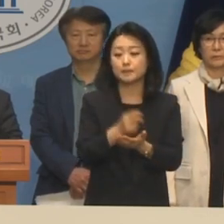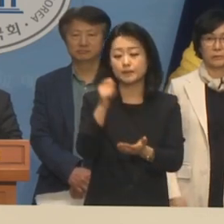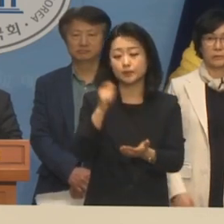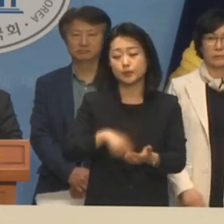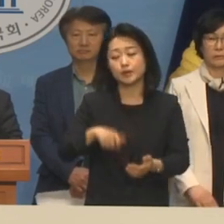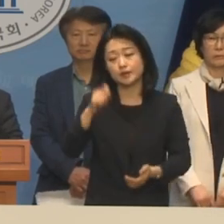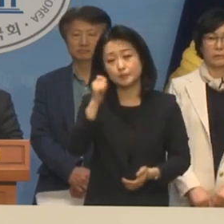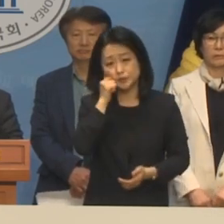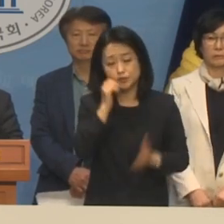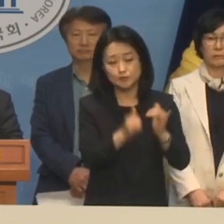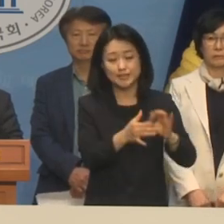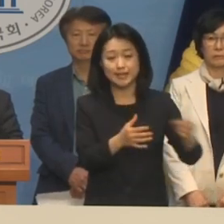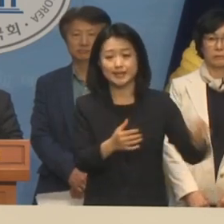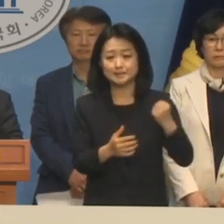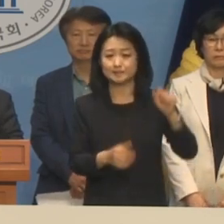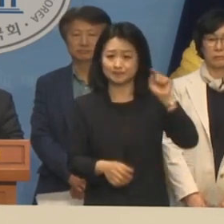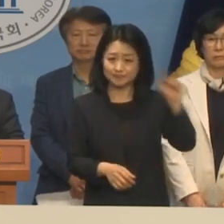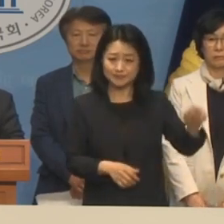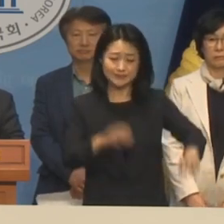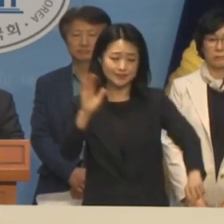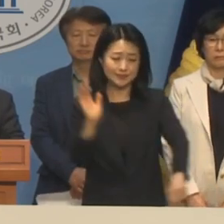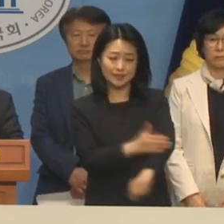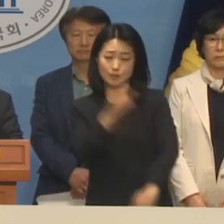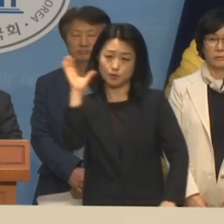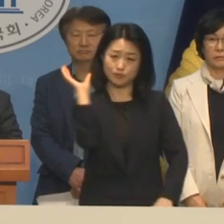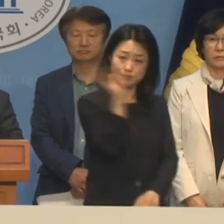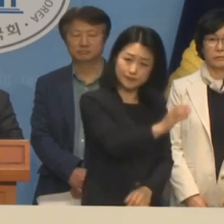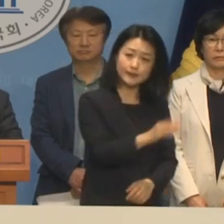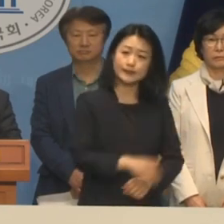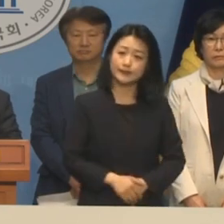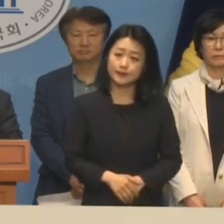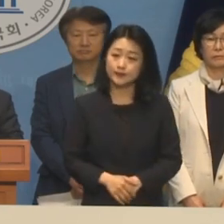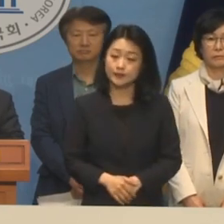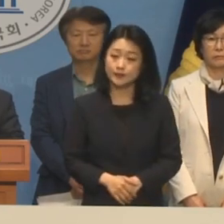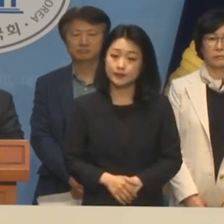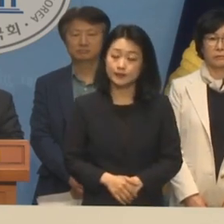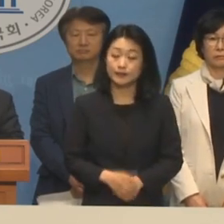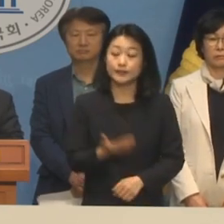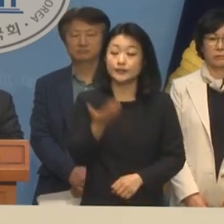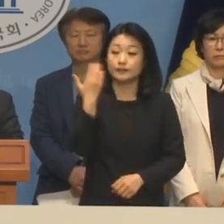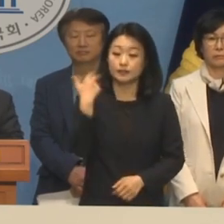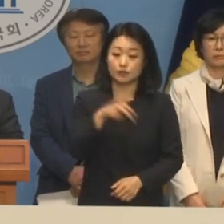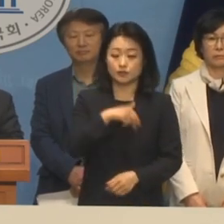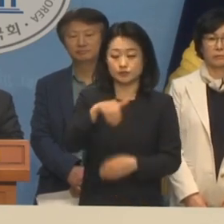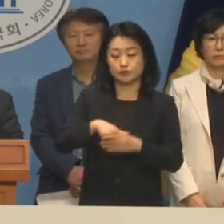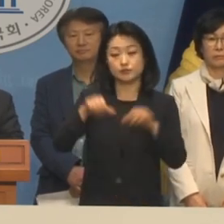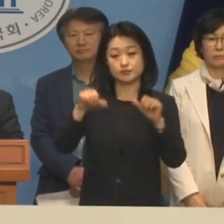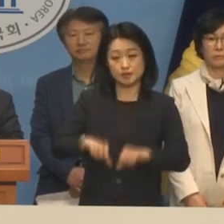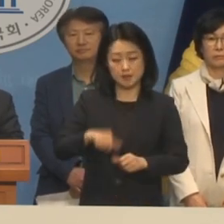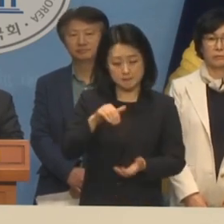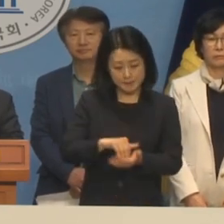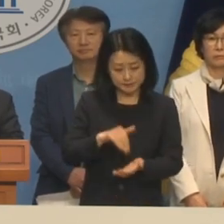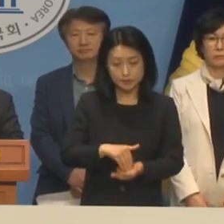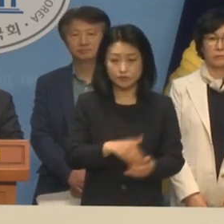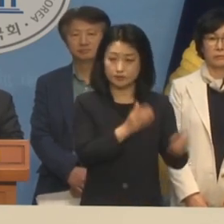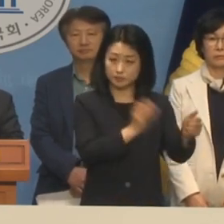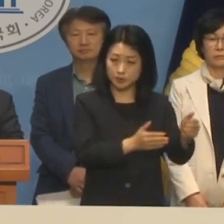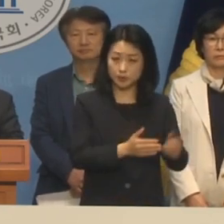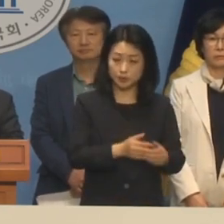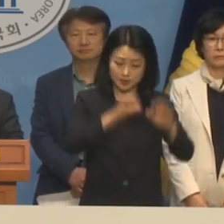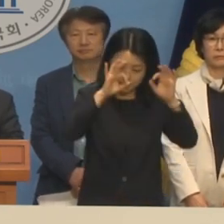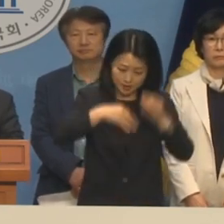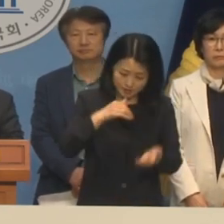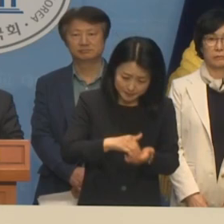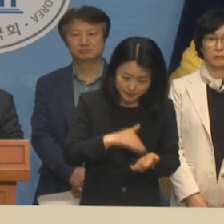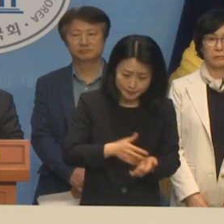불발시킨 국민의힘에게 책임을 묻지 않을 수 없습니다. 지난 총선 참패에 대한 반성과 성찰